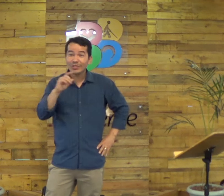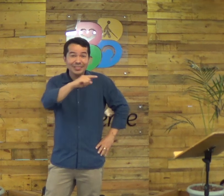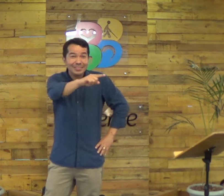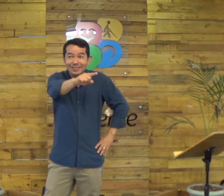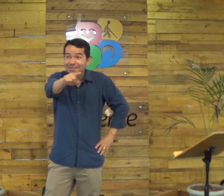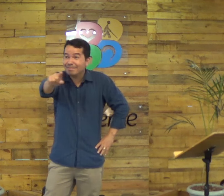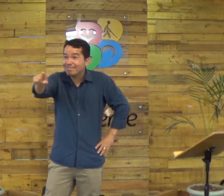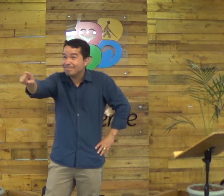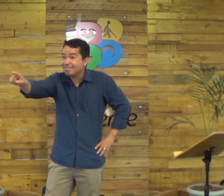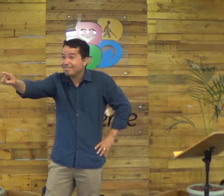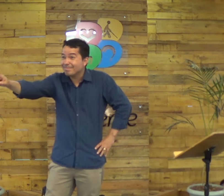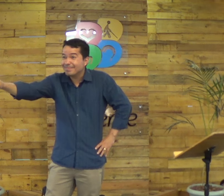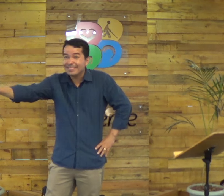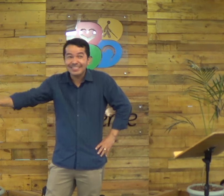eu não teria conhecido vocês,